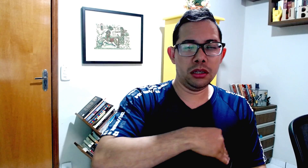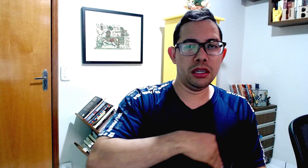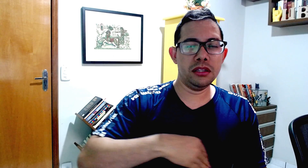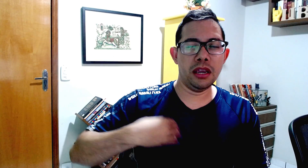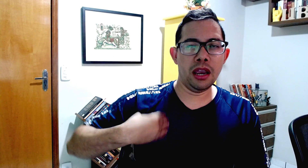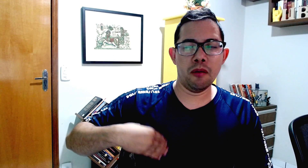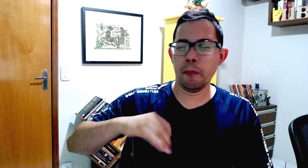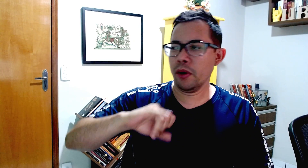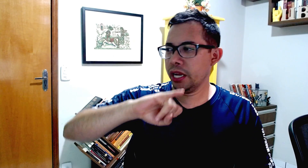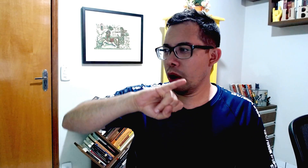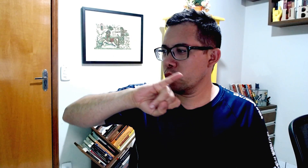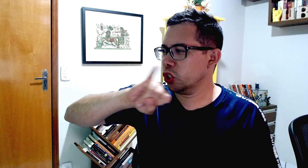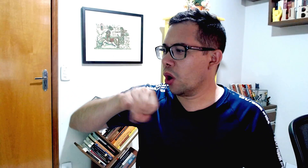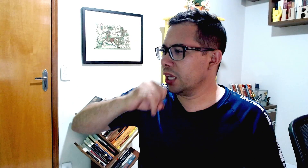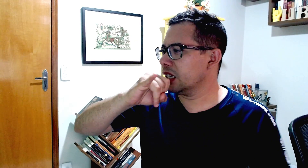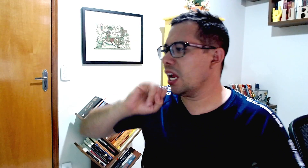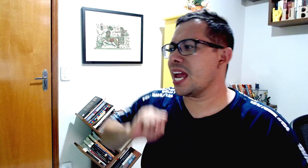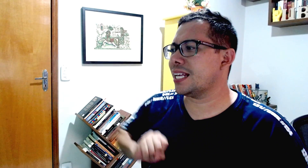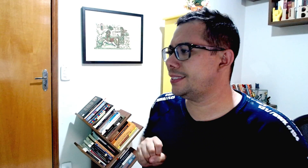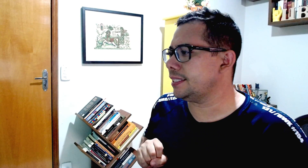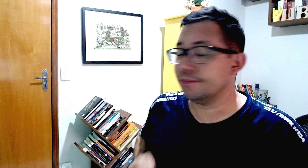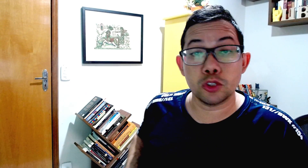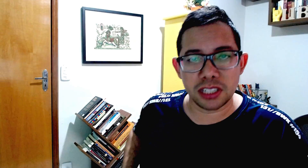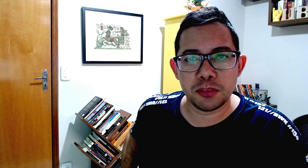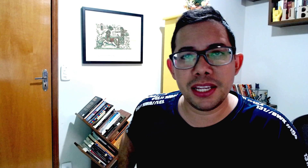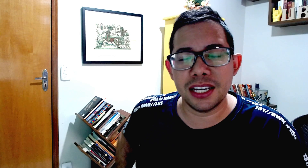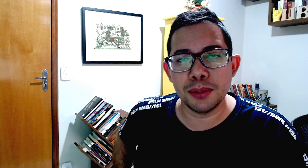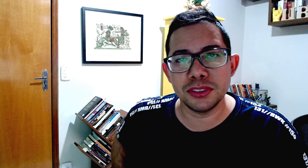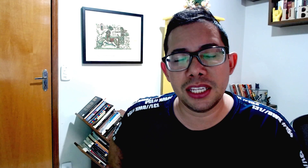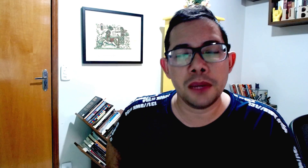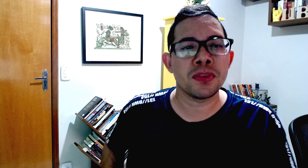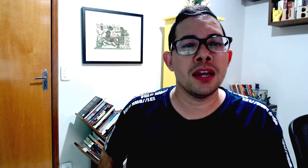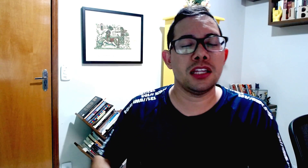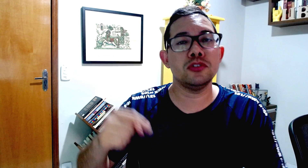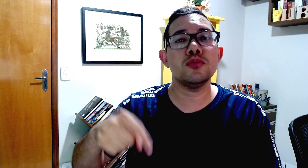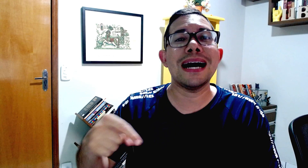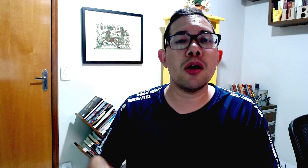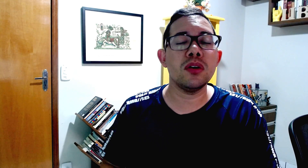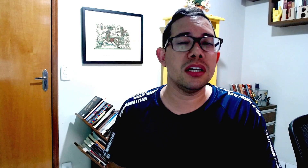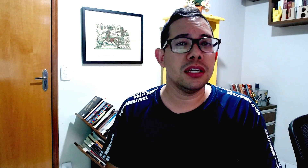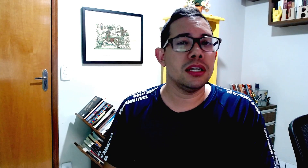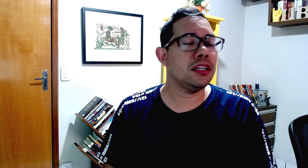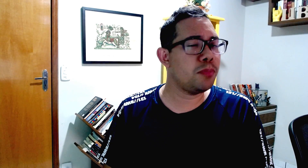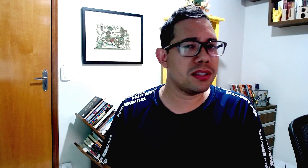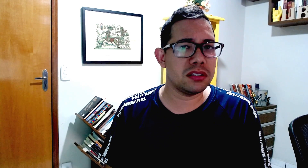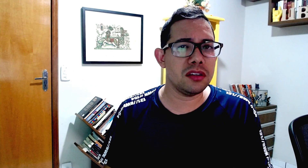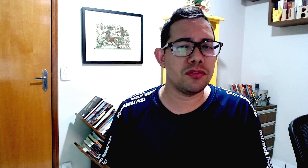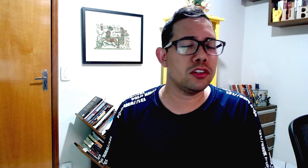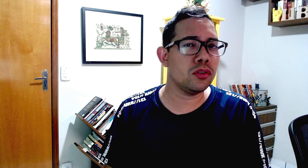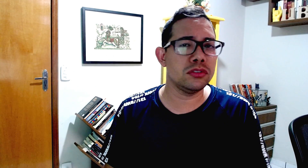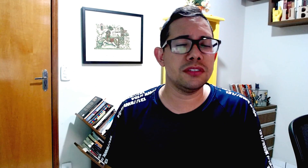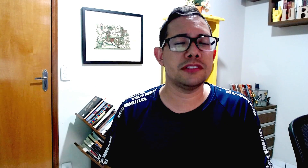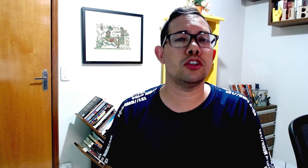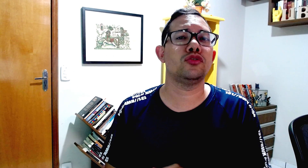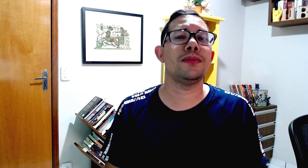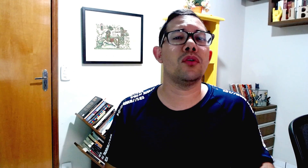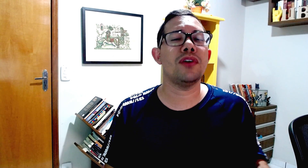Mas por que o J é assim? Nós já explicamos aqui. Temos uma aula específica, exclusiva, só sobre